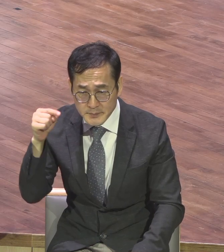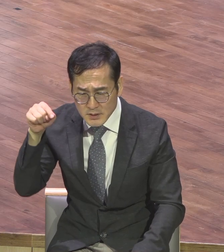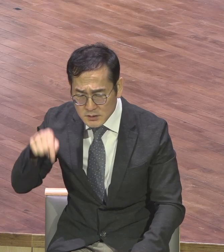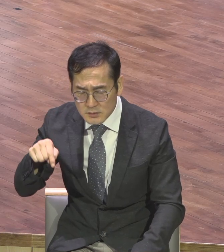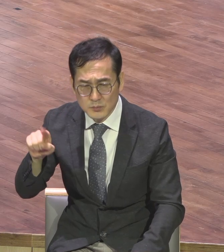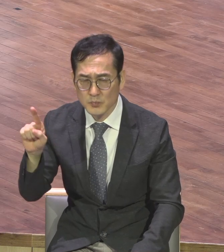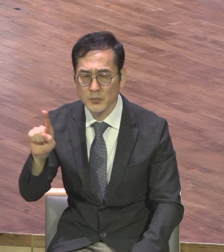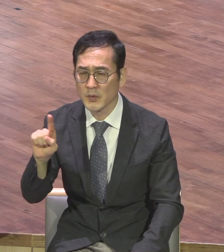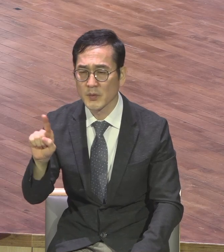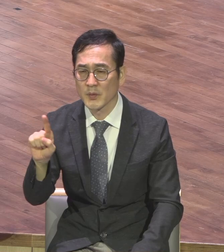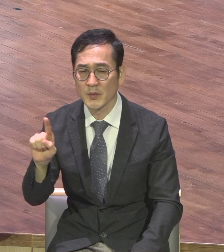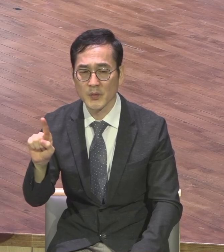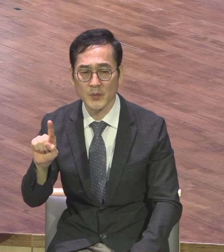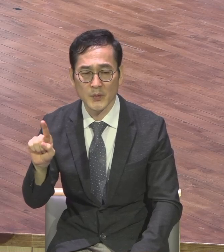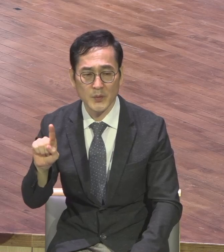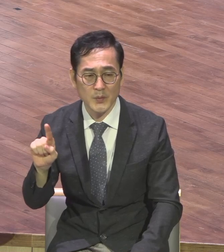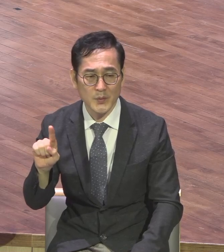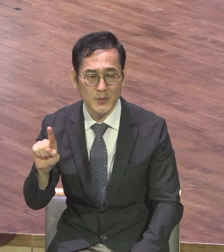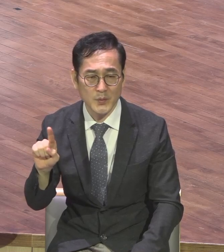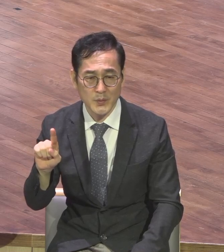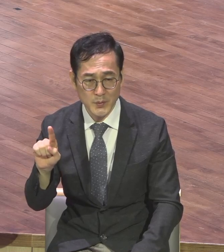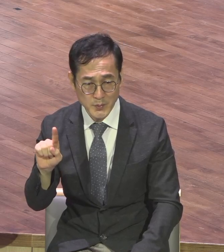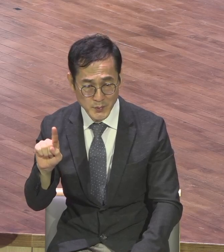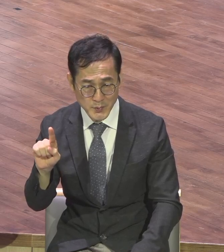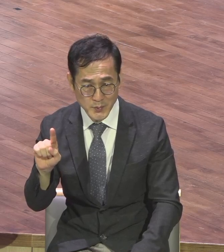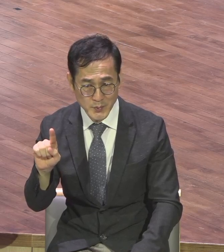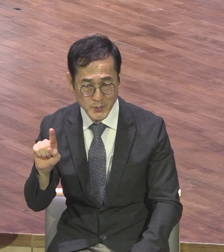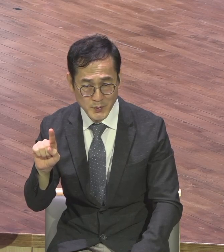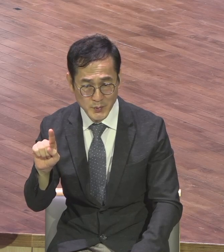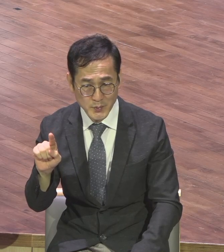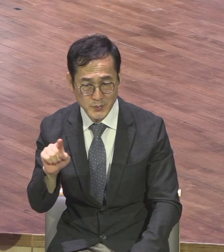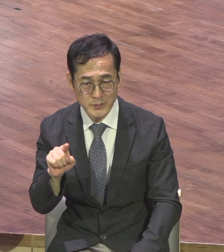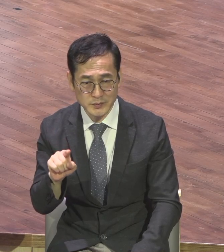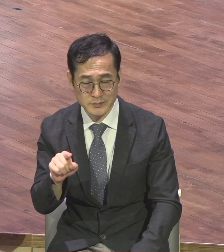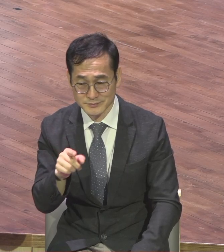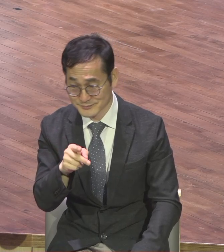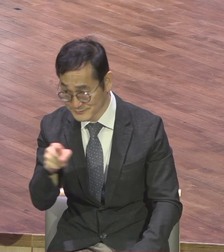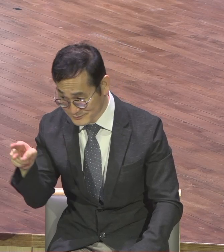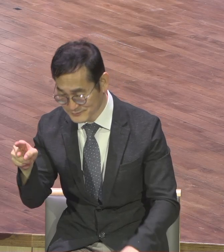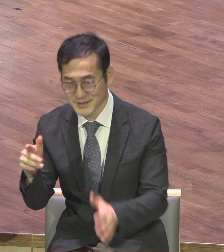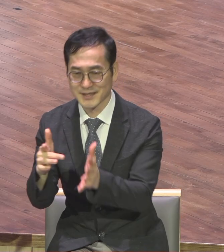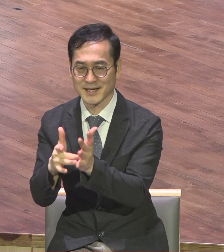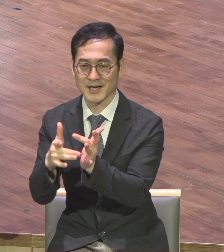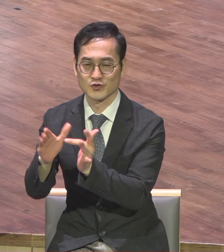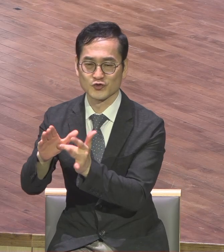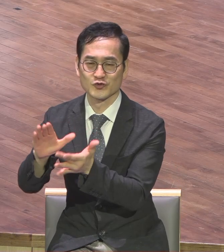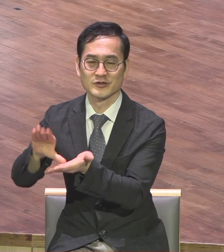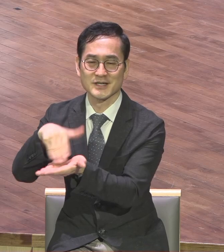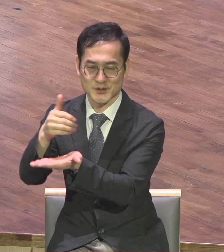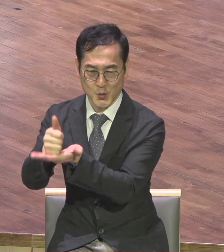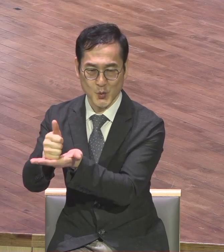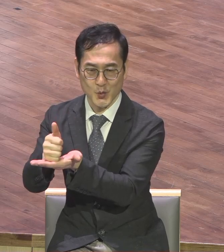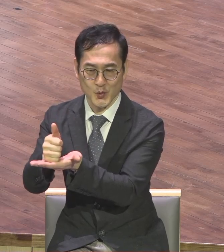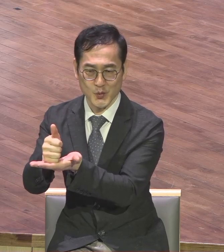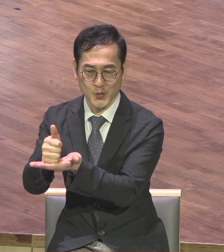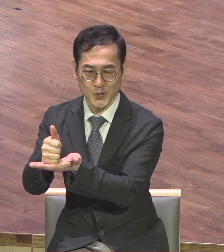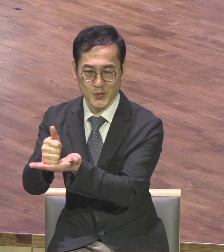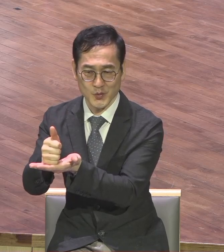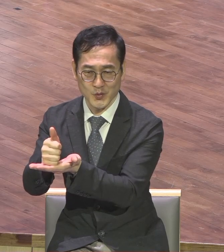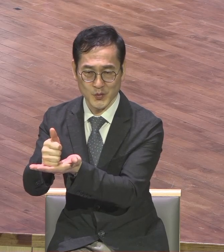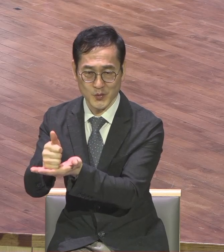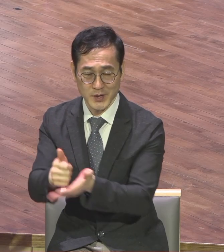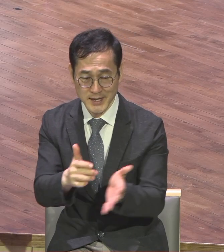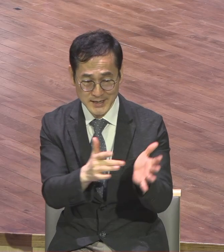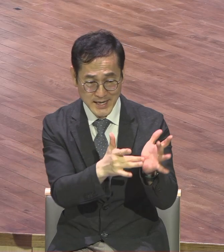뭐냐? 복음, 그게 바로 예수 그리스도입니다. 구체적으로 말하면